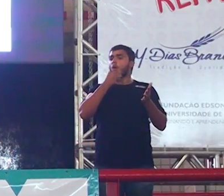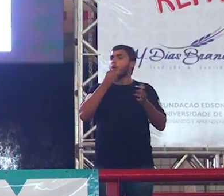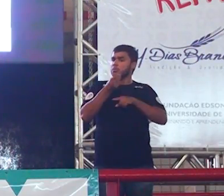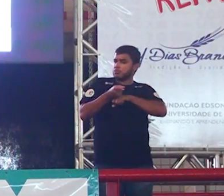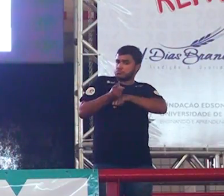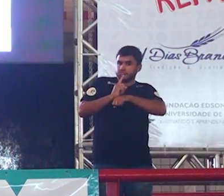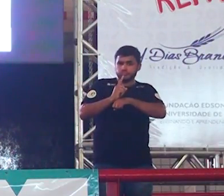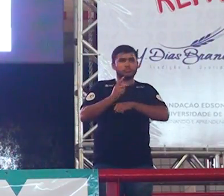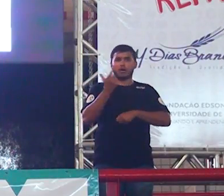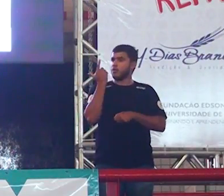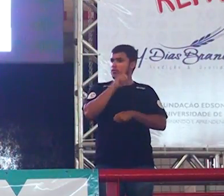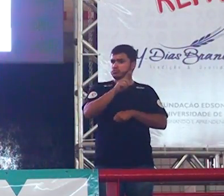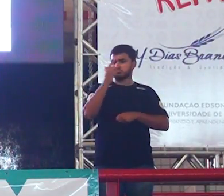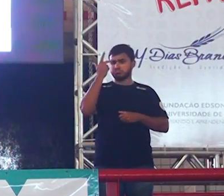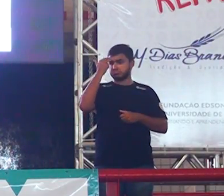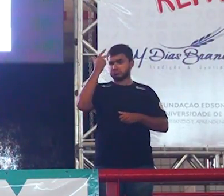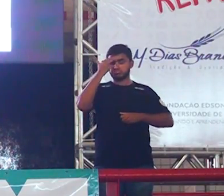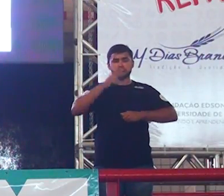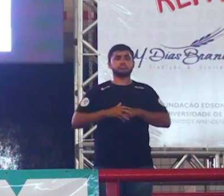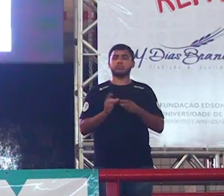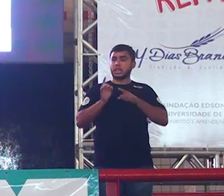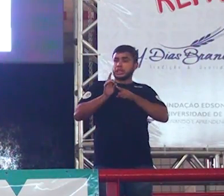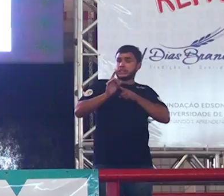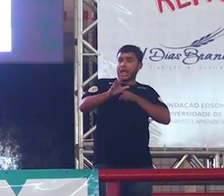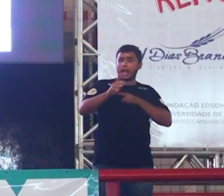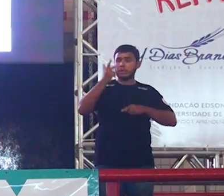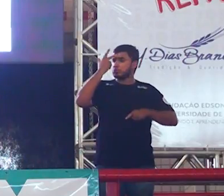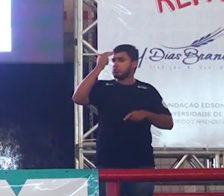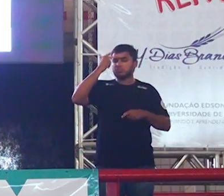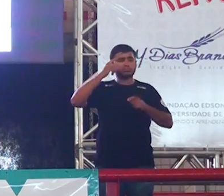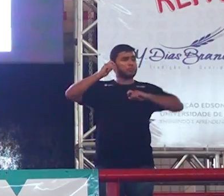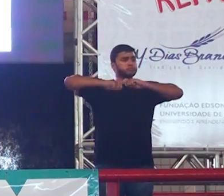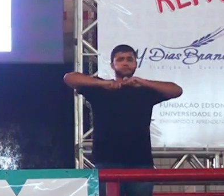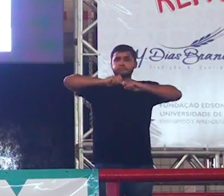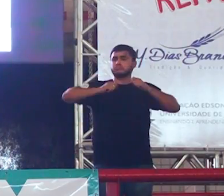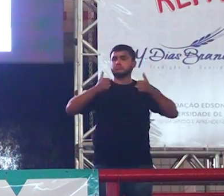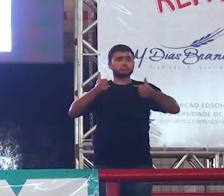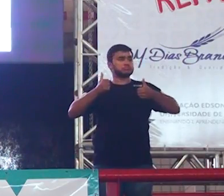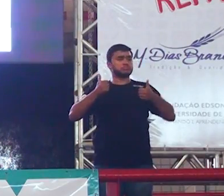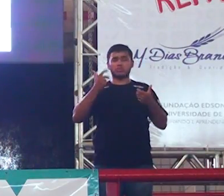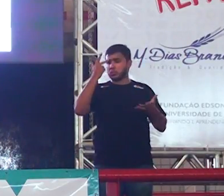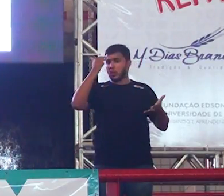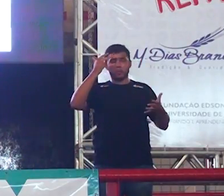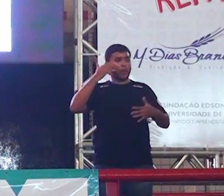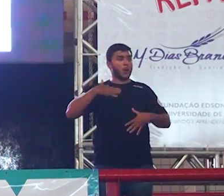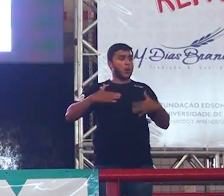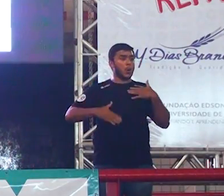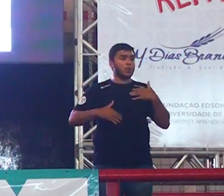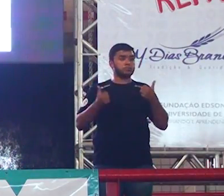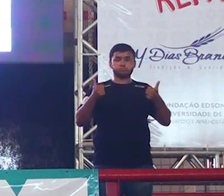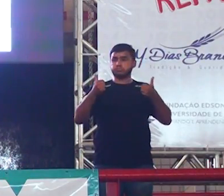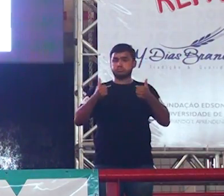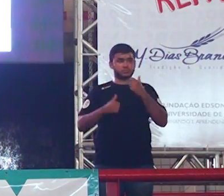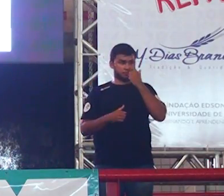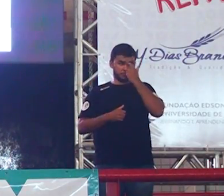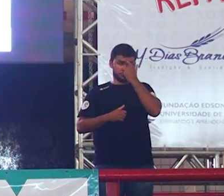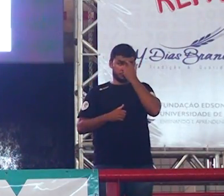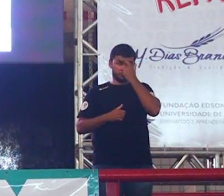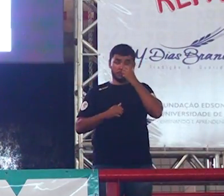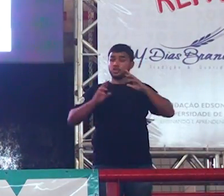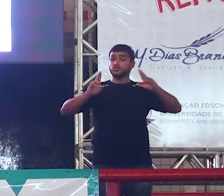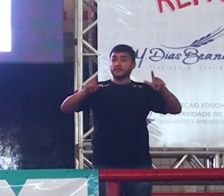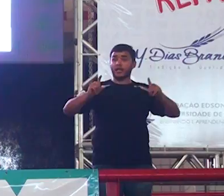ereção, ele continua a ter ejaculação, ele tem uma vida sexual completamente normal. A diferença